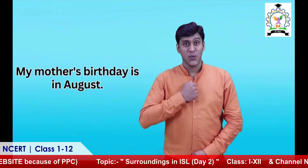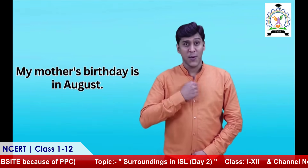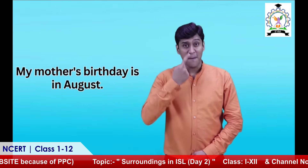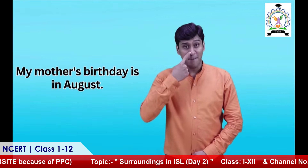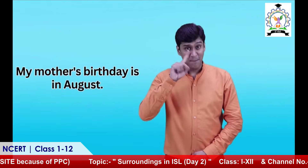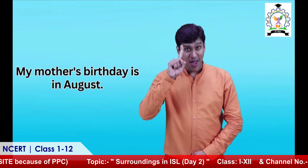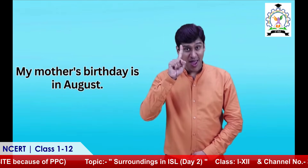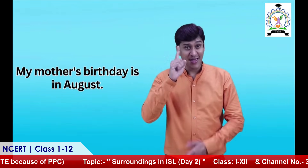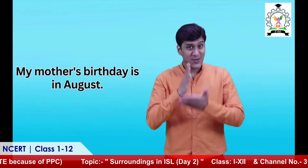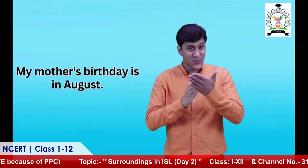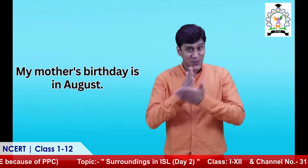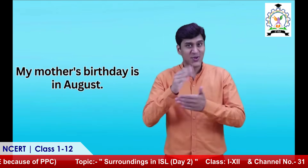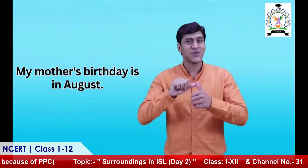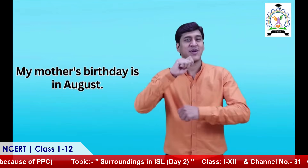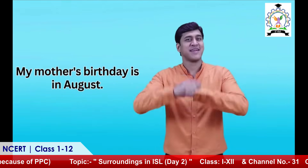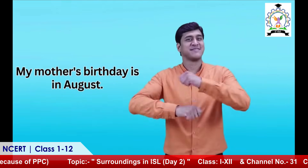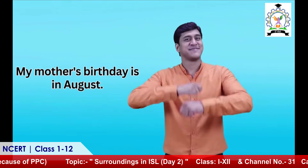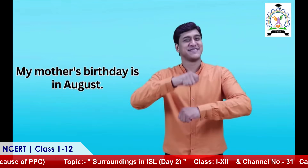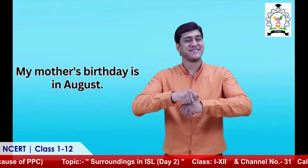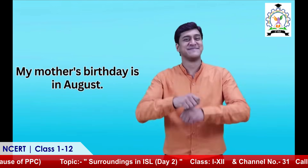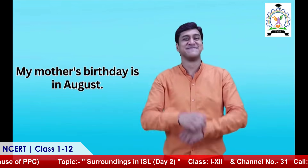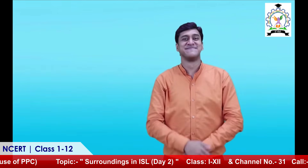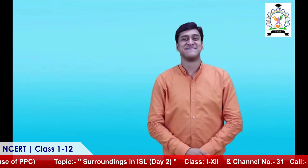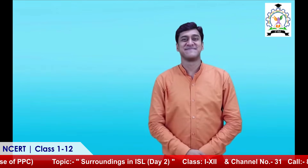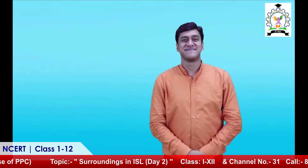मेरी मम्मी का जन्मदिन अगस्त में आता है।